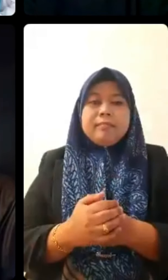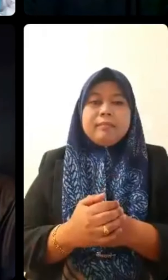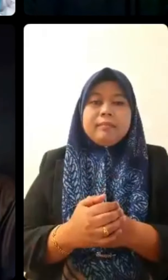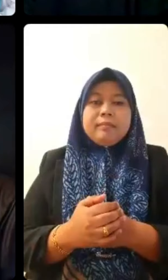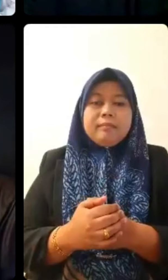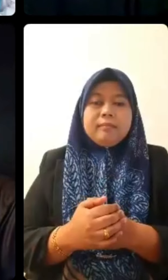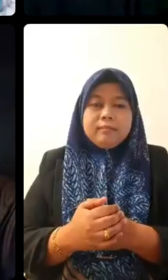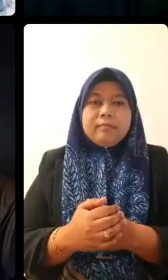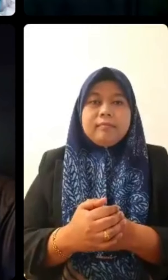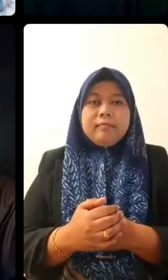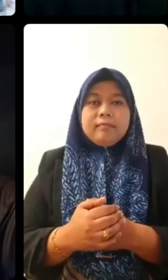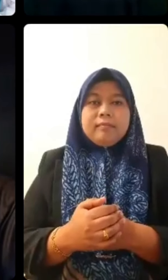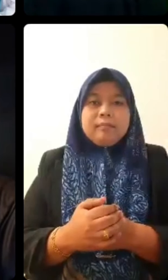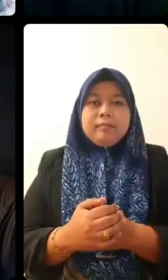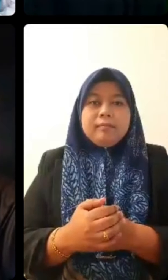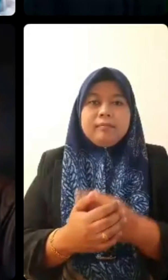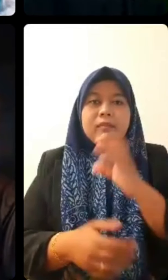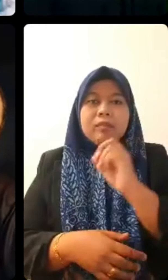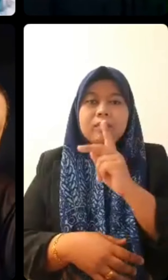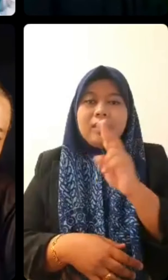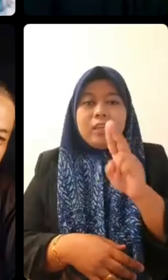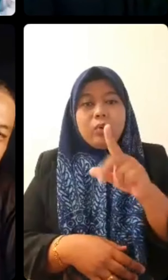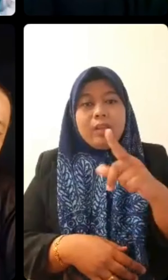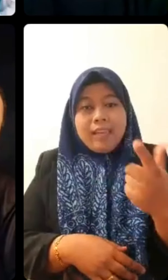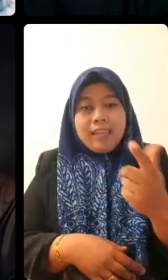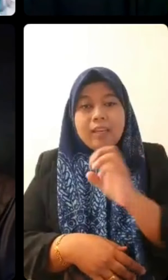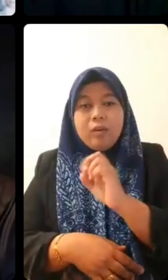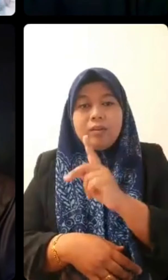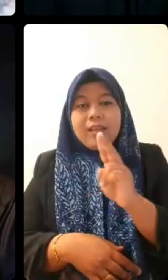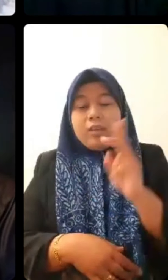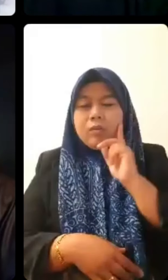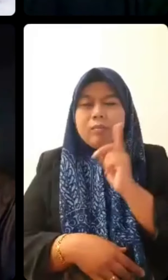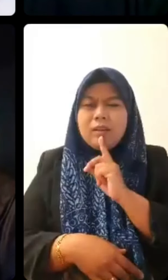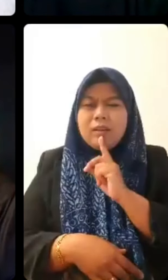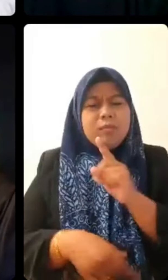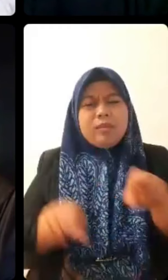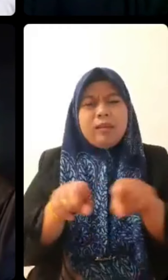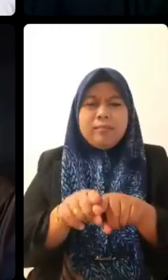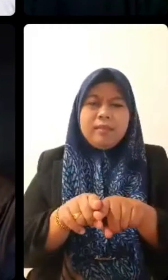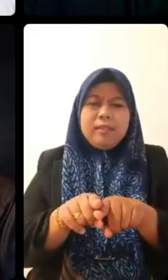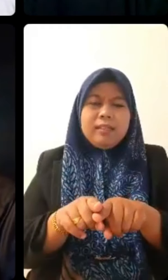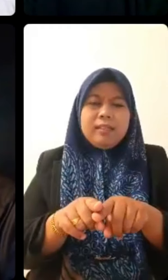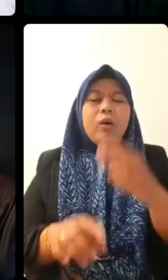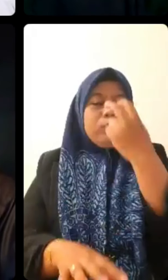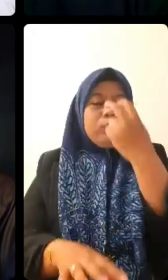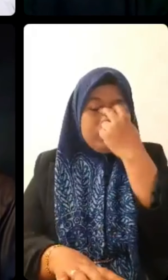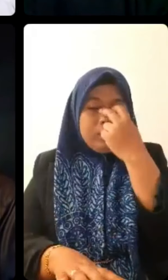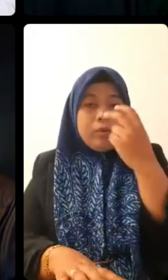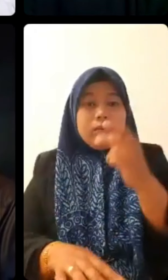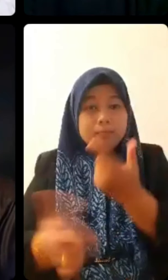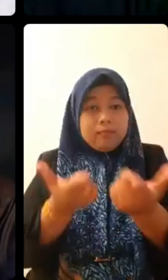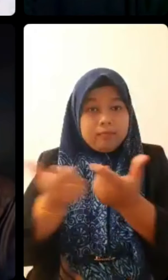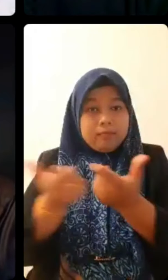kategori OKU-OKU yang lain. Seperti kalau kita, contoh kalau buta nak menyeberang jalan,